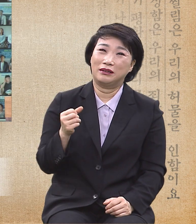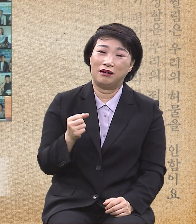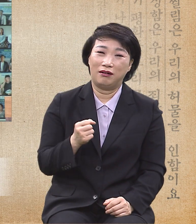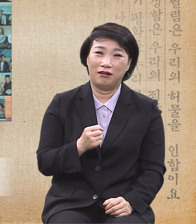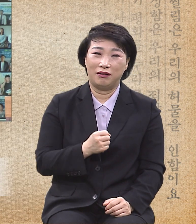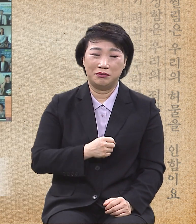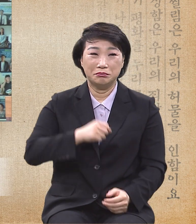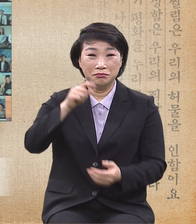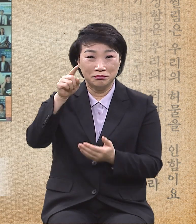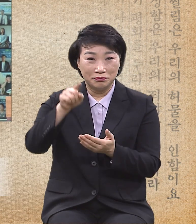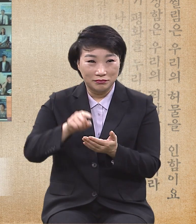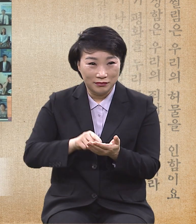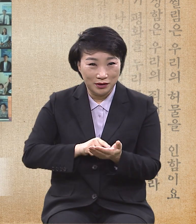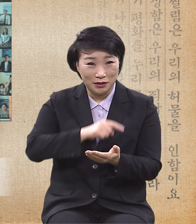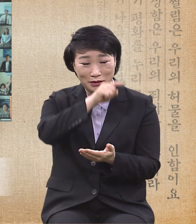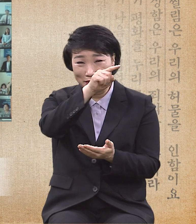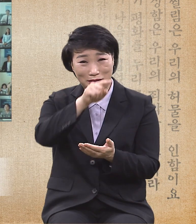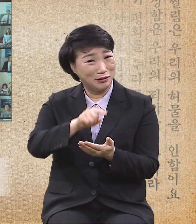눈물로써